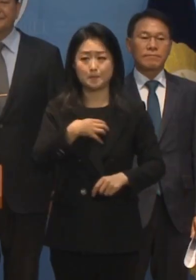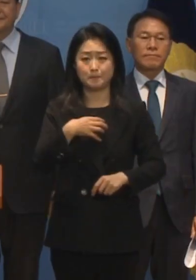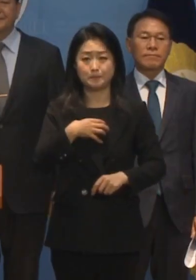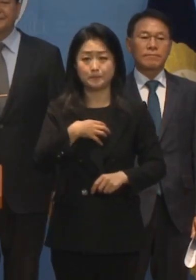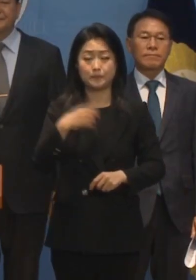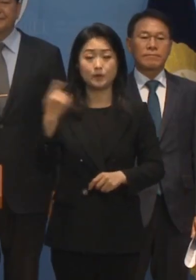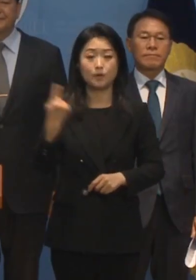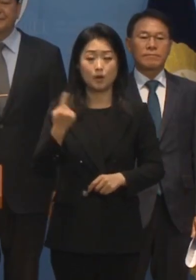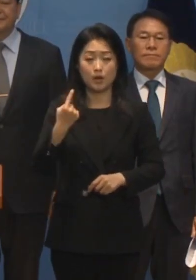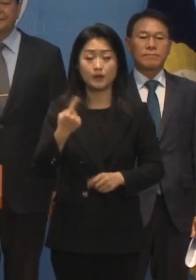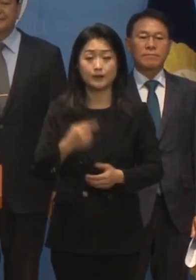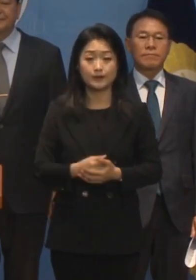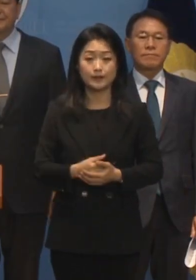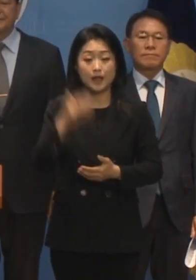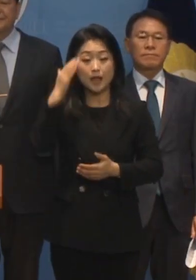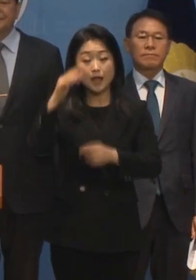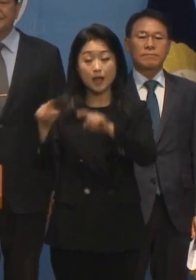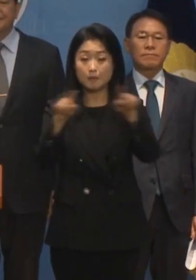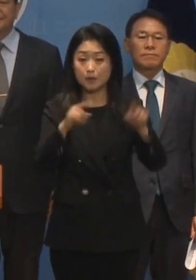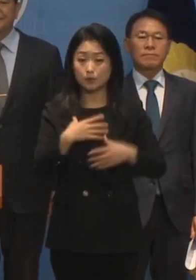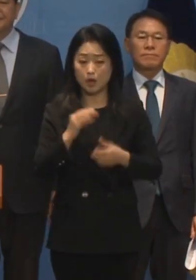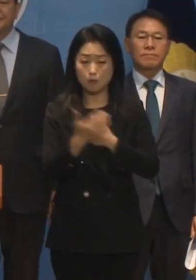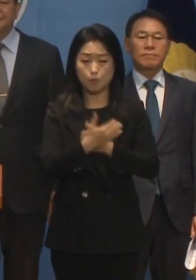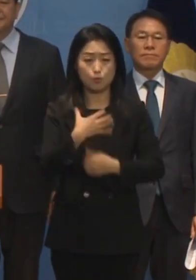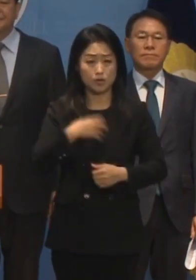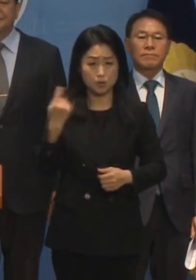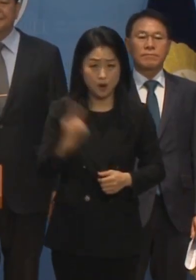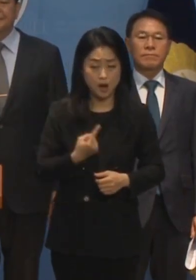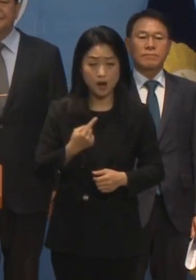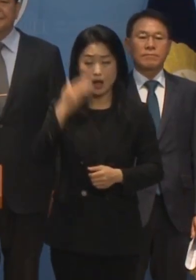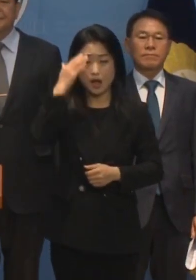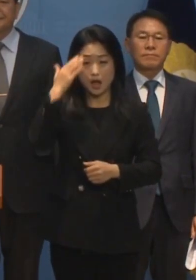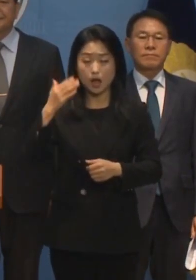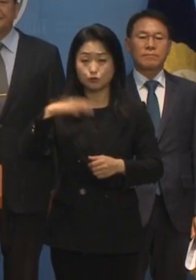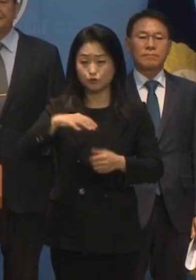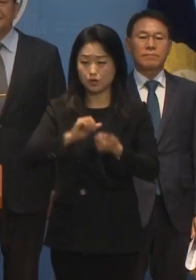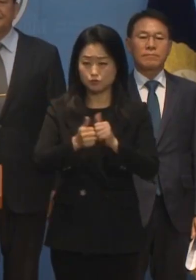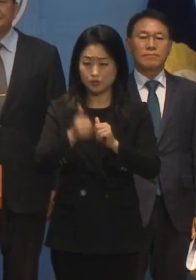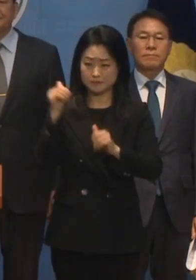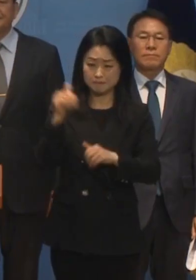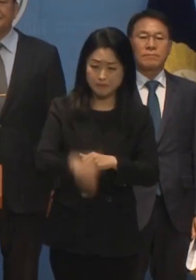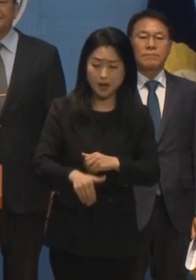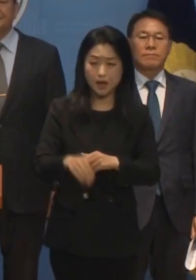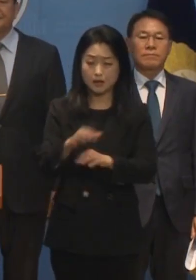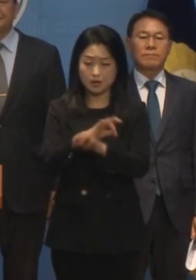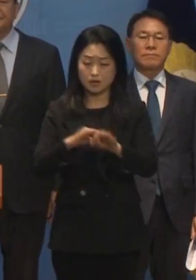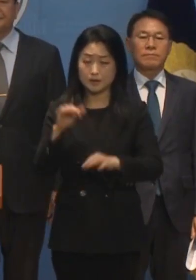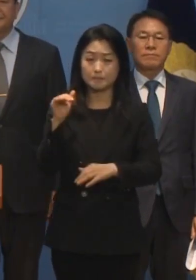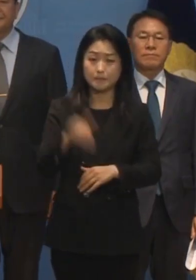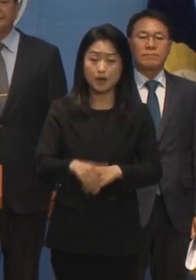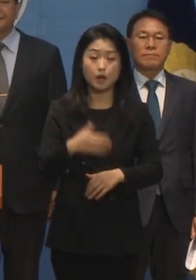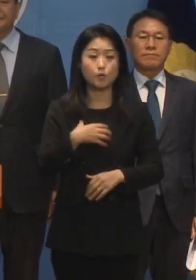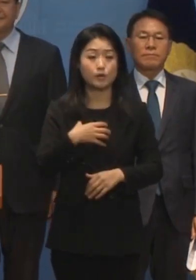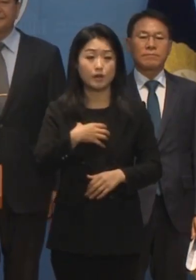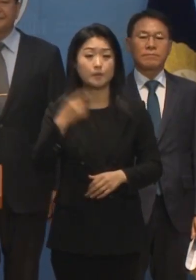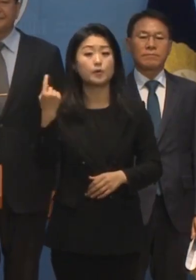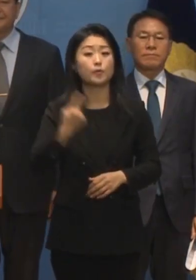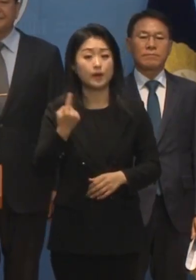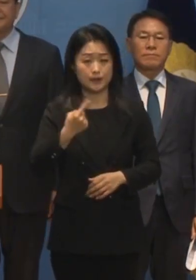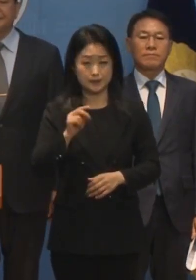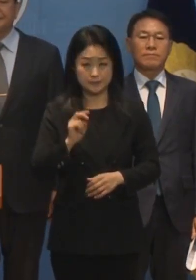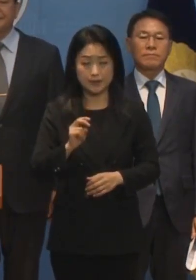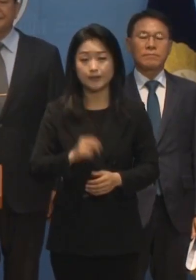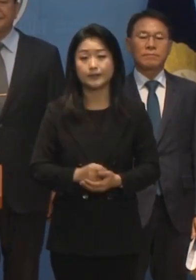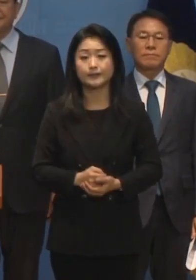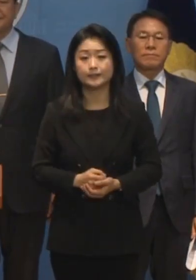행위입니다. 한반도 안보위기는 물론 코리아 디스카운트 심화 등 대한민국 경제에도 치명적인 영향을